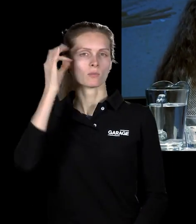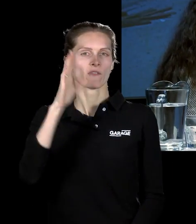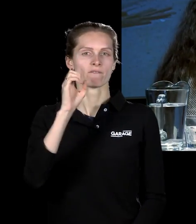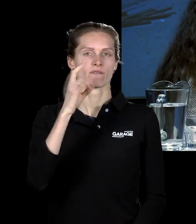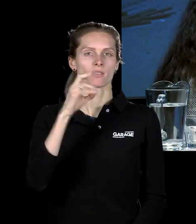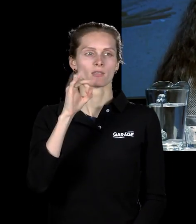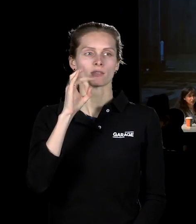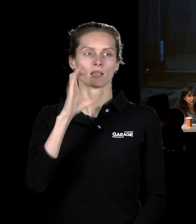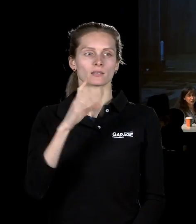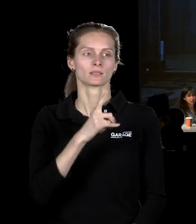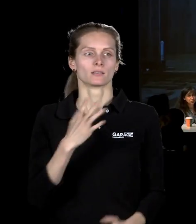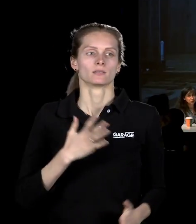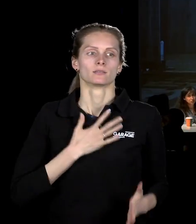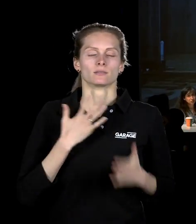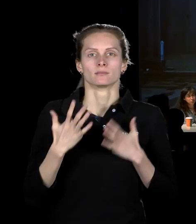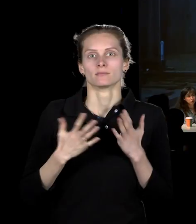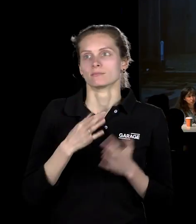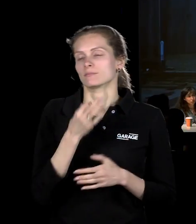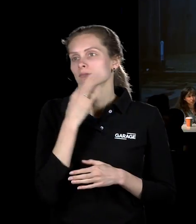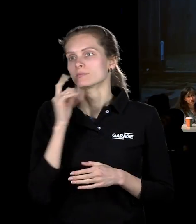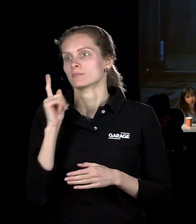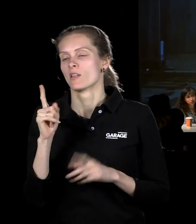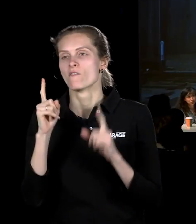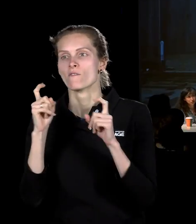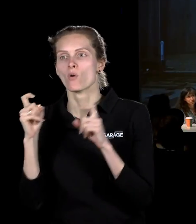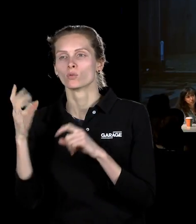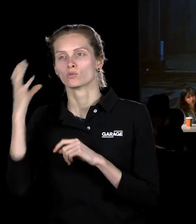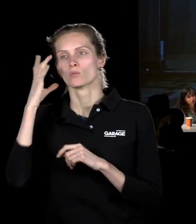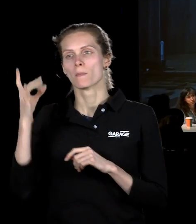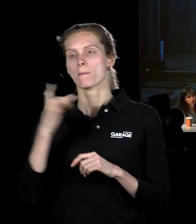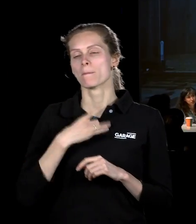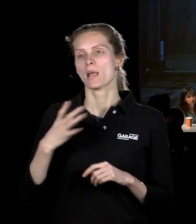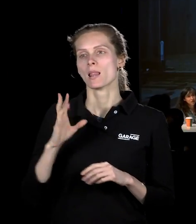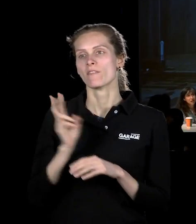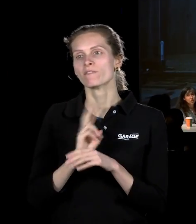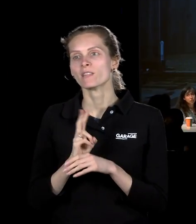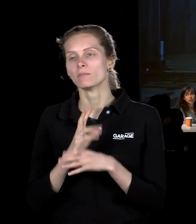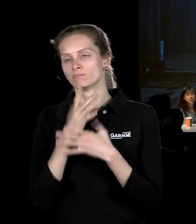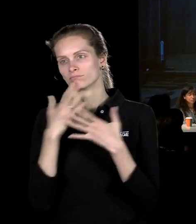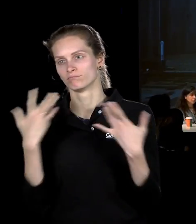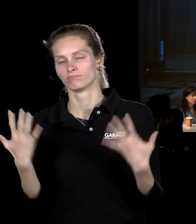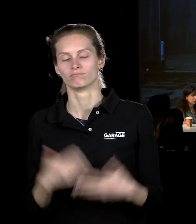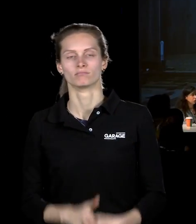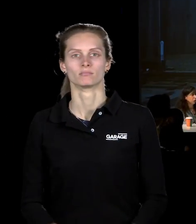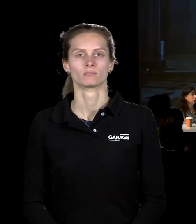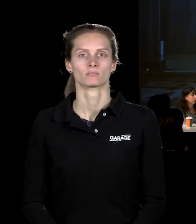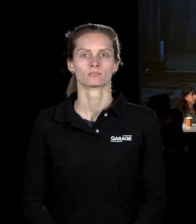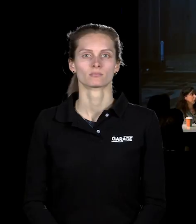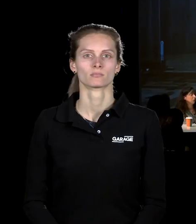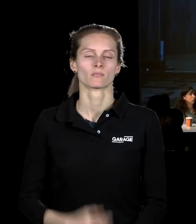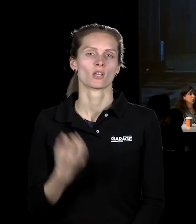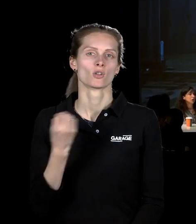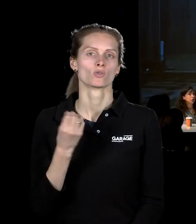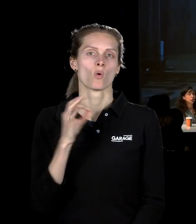его страстью к фотографии и с его там фильмами, черно-белыми 70-х годов «Алиса в городах». Ну и что еще, наверное,